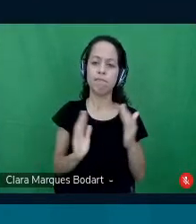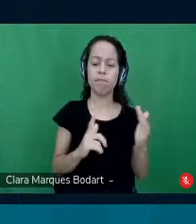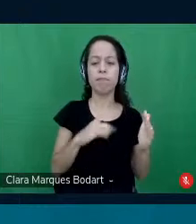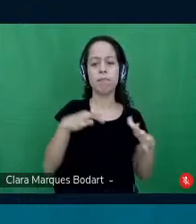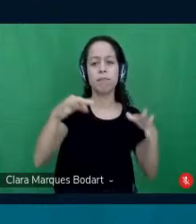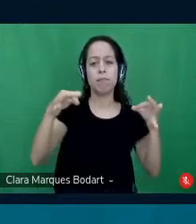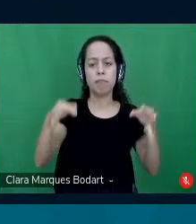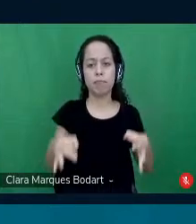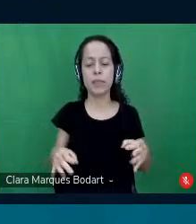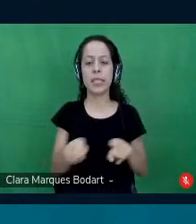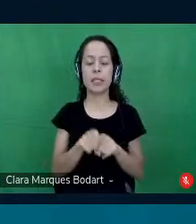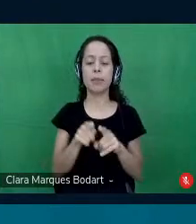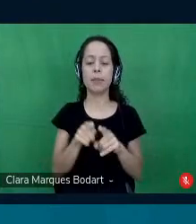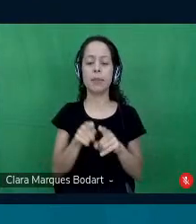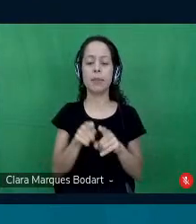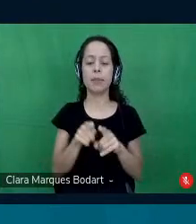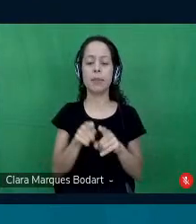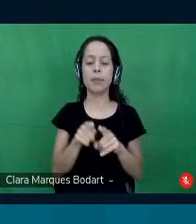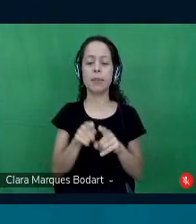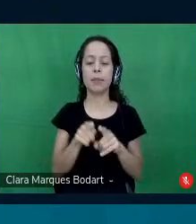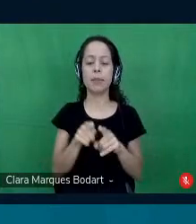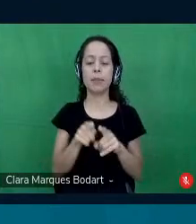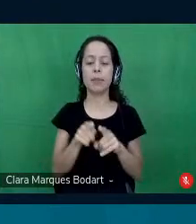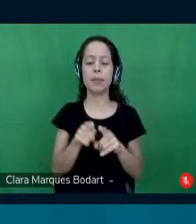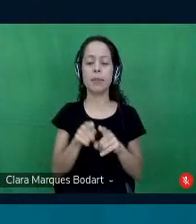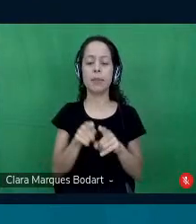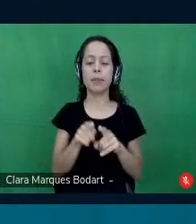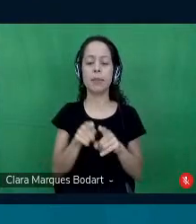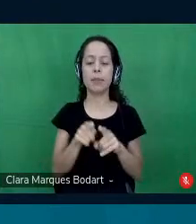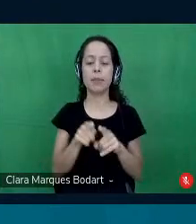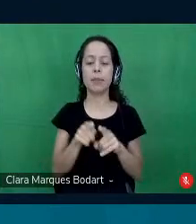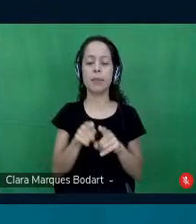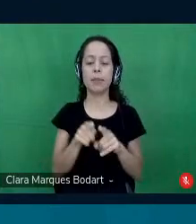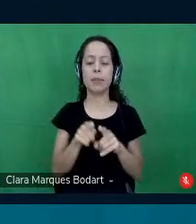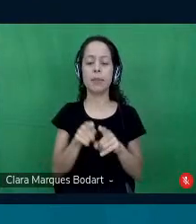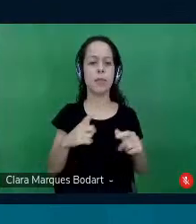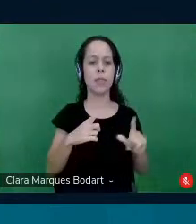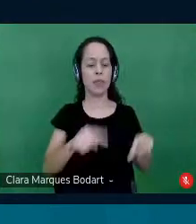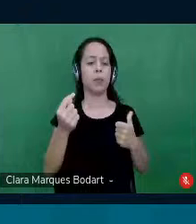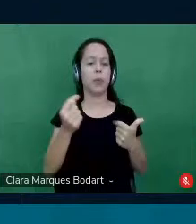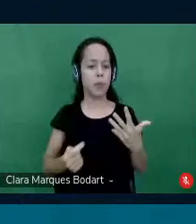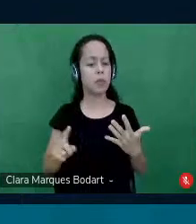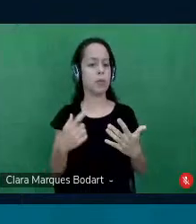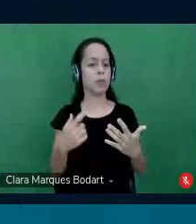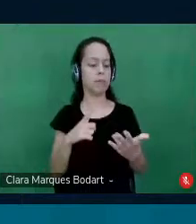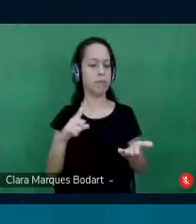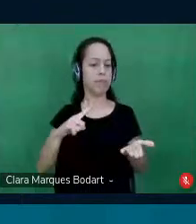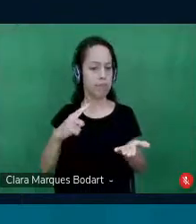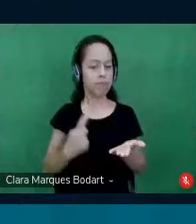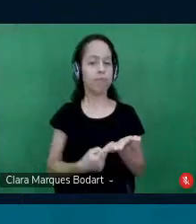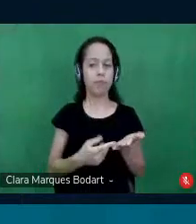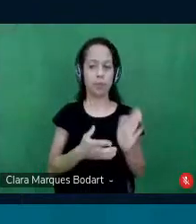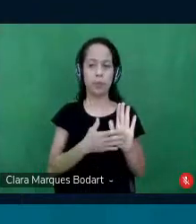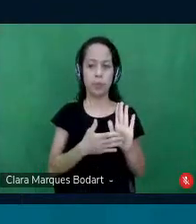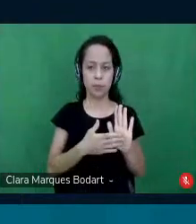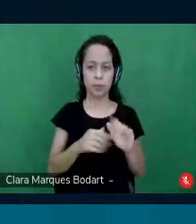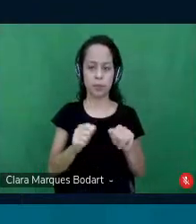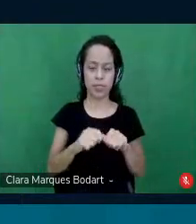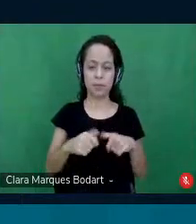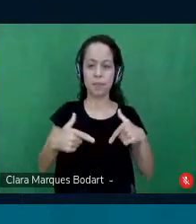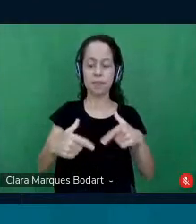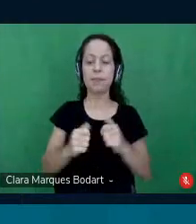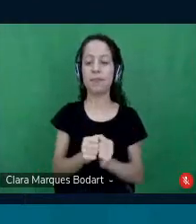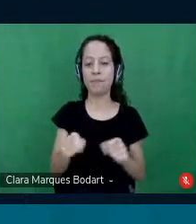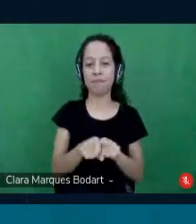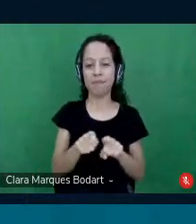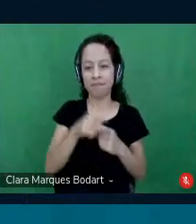e tranquilidade a todos os desafios que nós nos propusemos a cumprir. E um agradecimento especial ao CEFOR, à